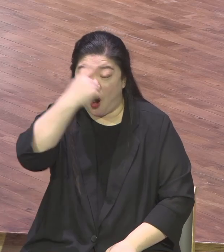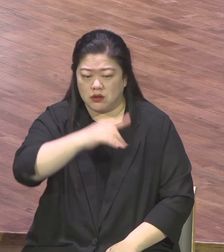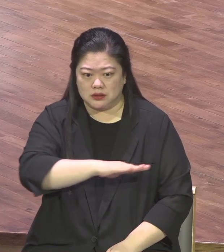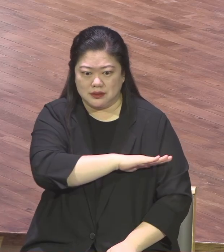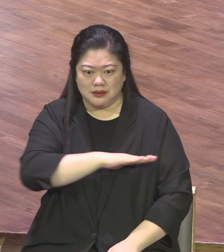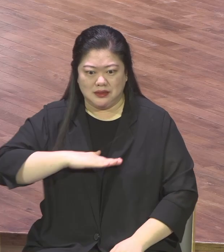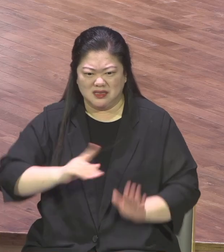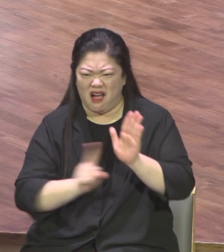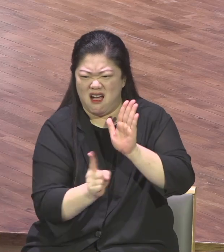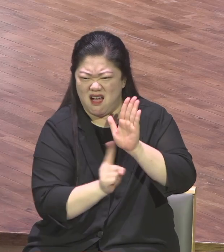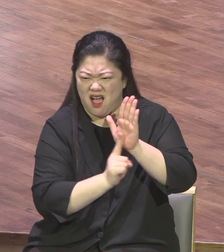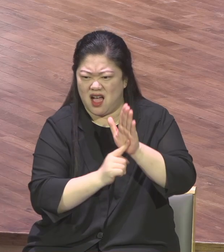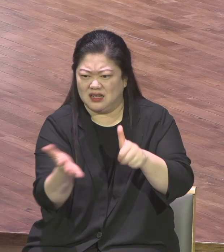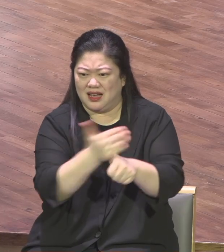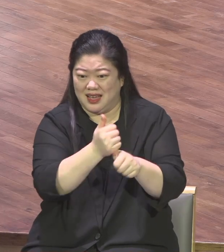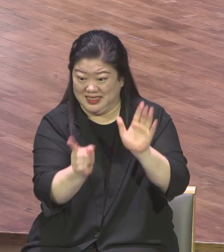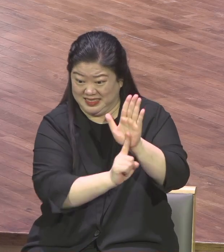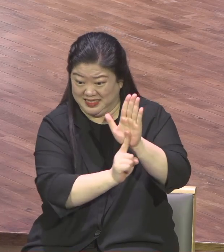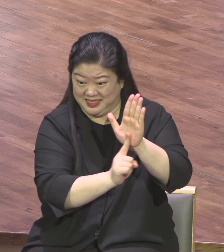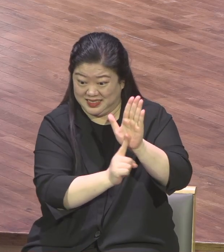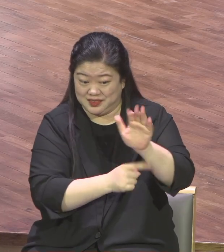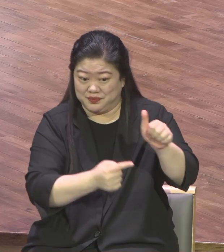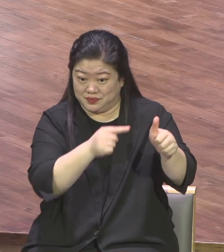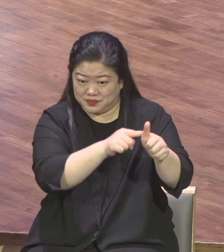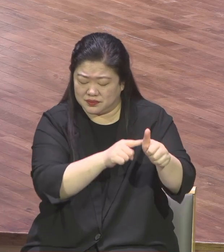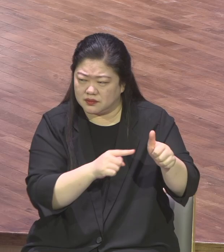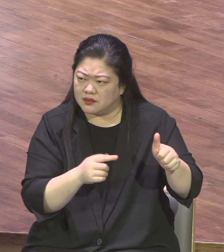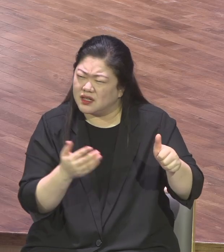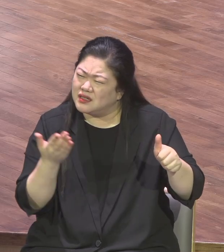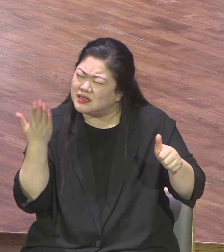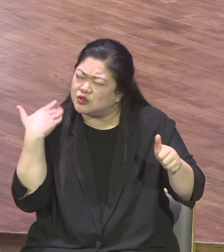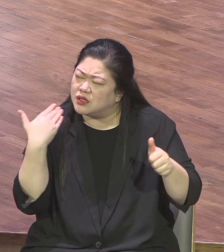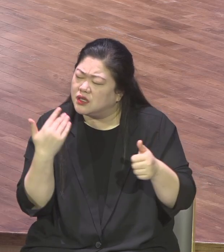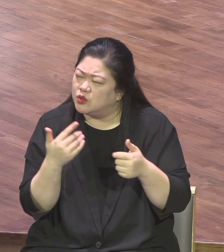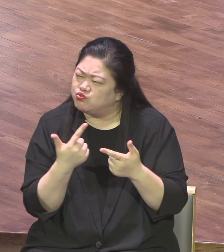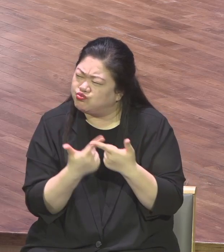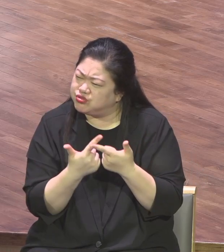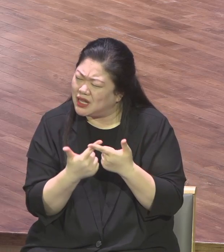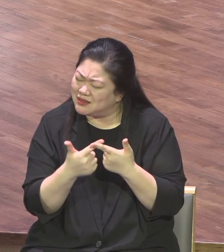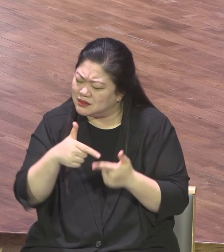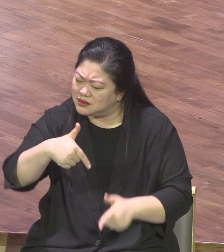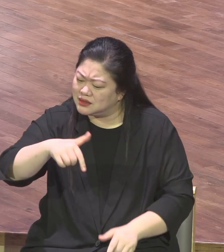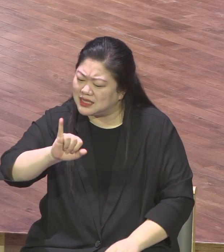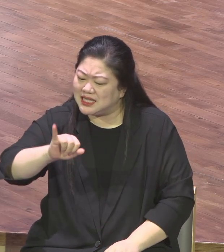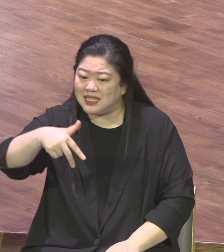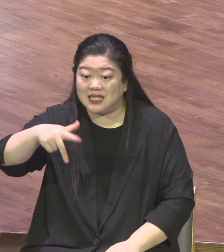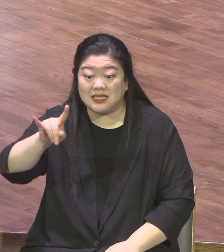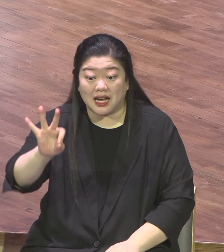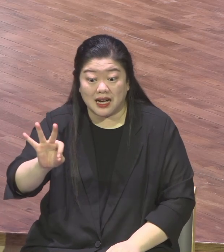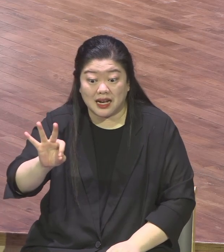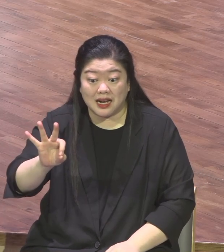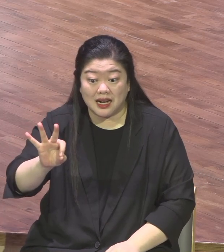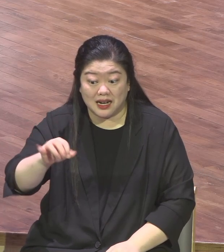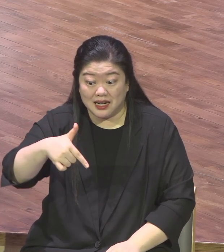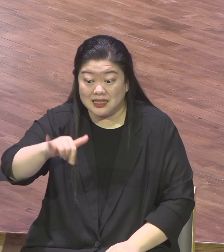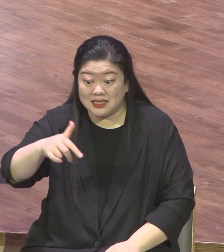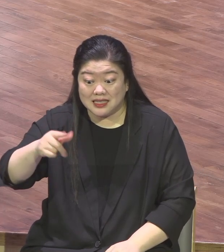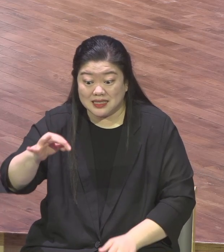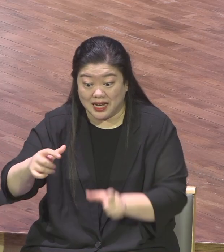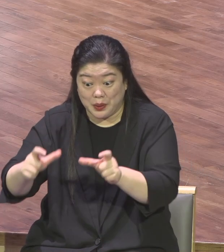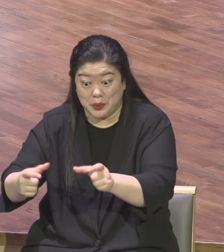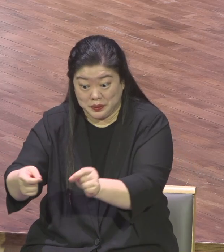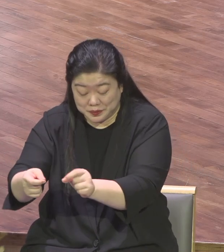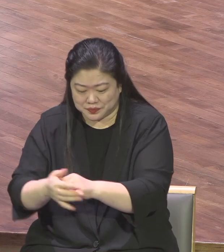신문에 났잖아요. 저 기장 부산에 그럼 기장 저 구석에 있습니다. 기장인데 거기서 이제 도망가서